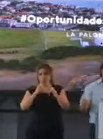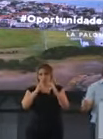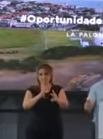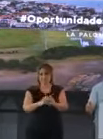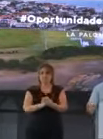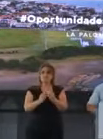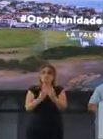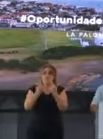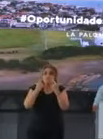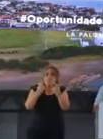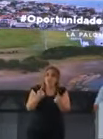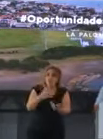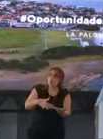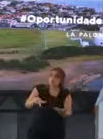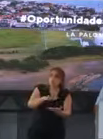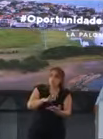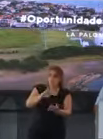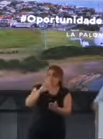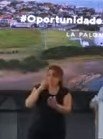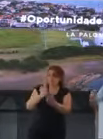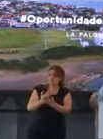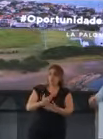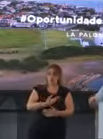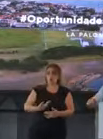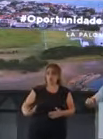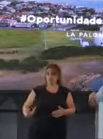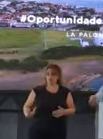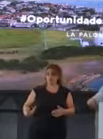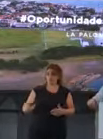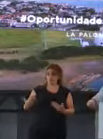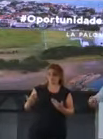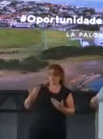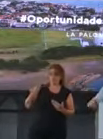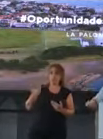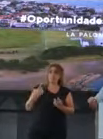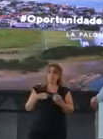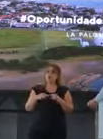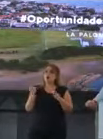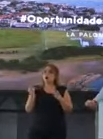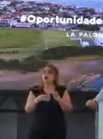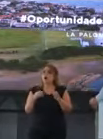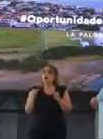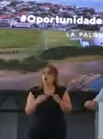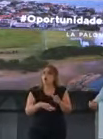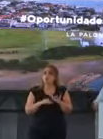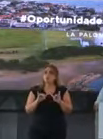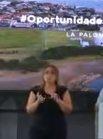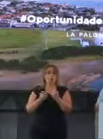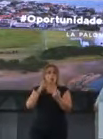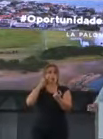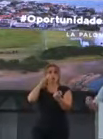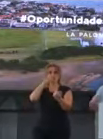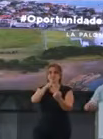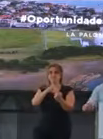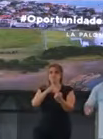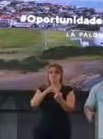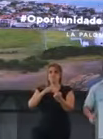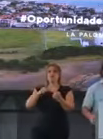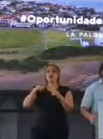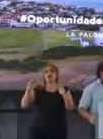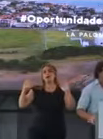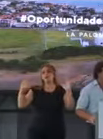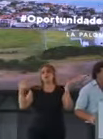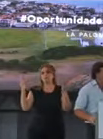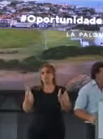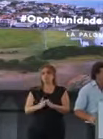Tenemos que ver cómo queda la cosa. Lo que sí le digo es que los ahorros que van a estar en principio destinados a reducir el